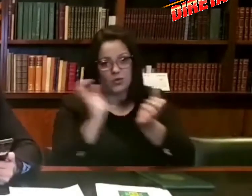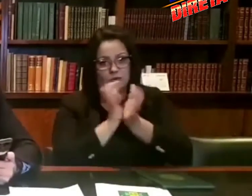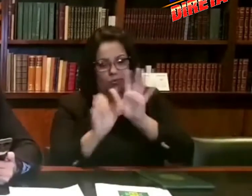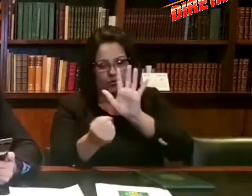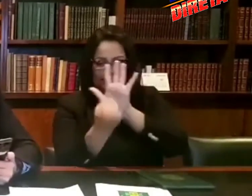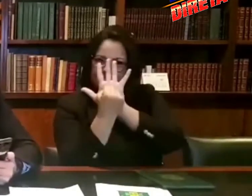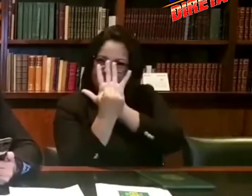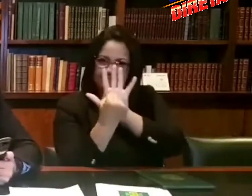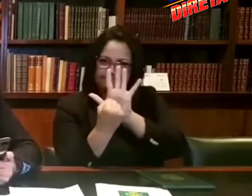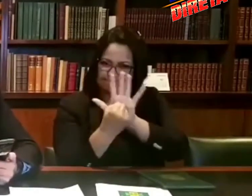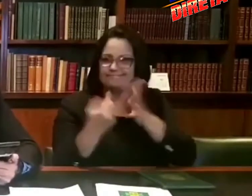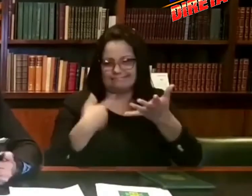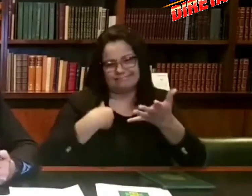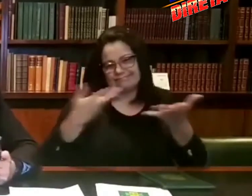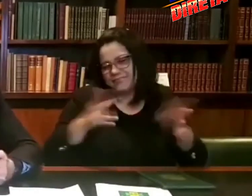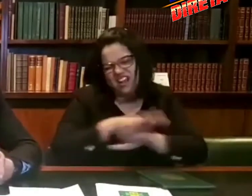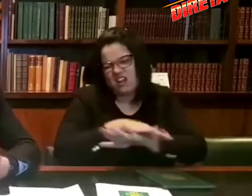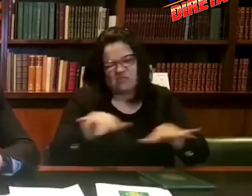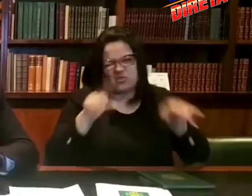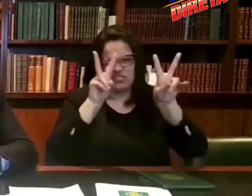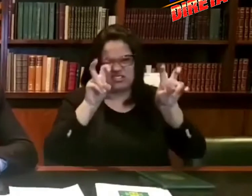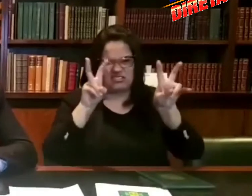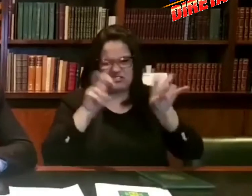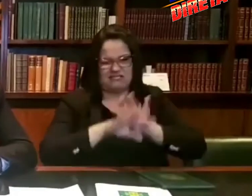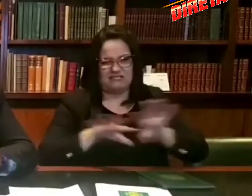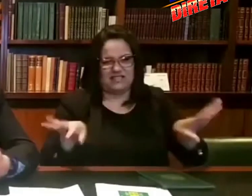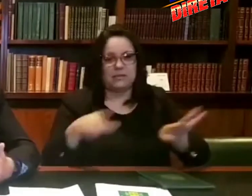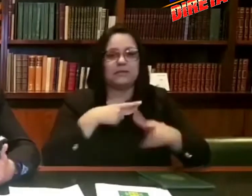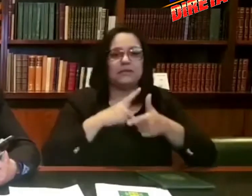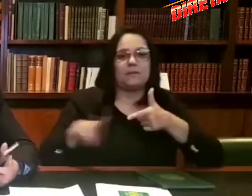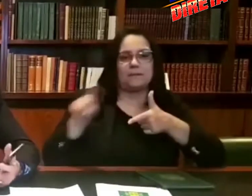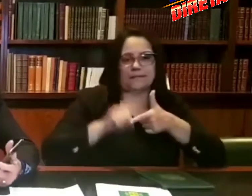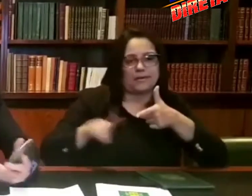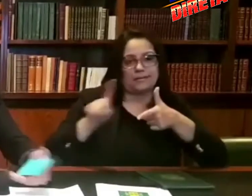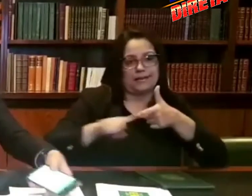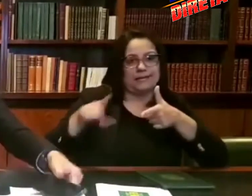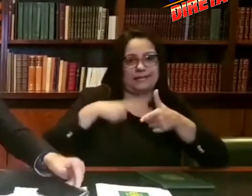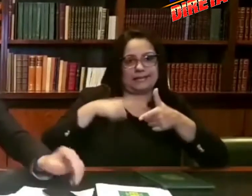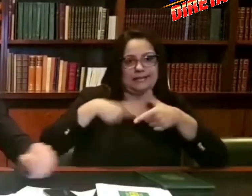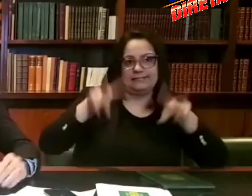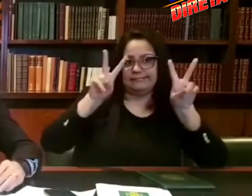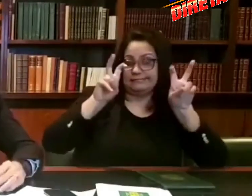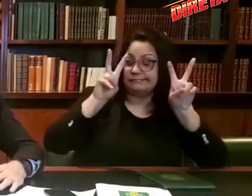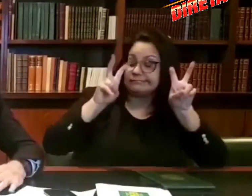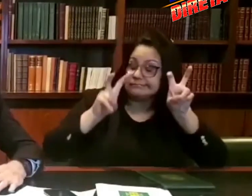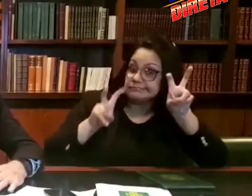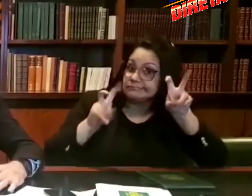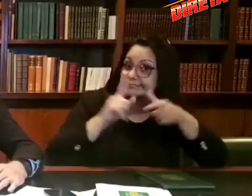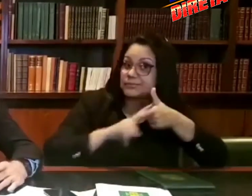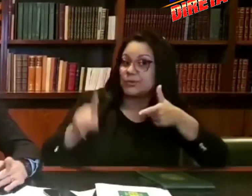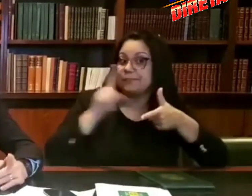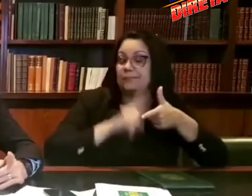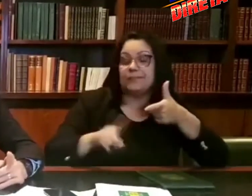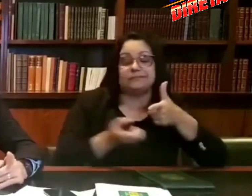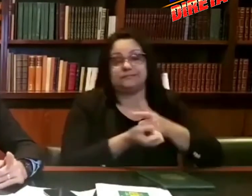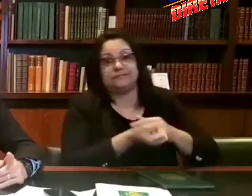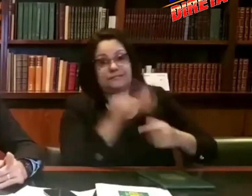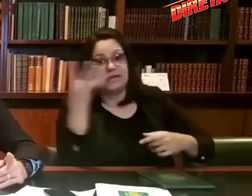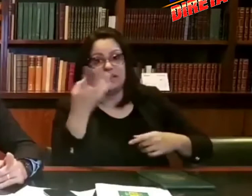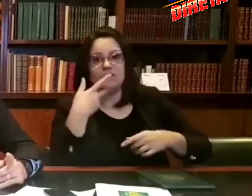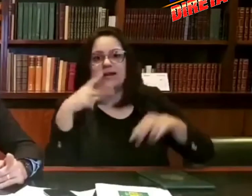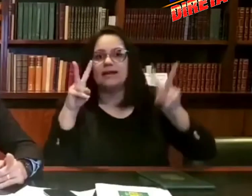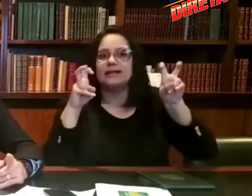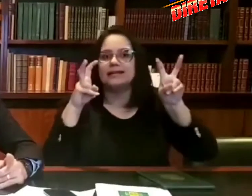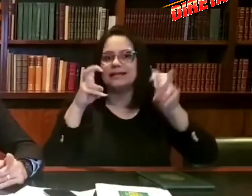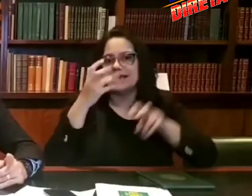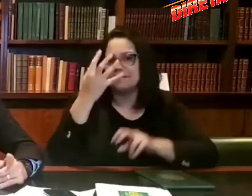Eu acho que o Brasil, apesar dos problemas que nós temos, problemas, muitos problemas, eu falei do Rodrigo Maia